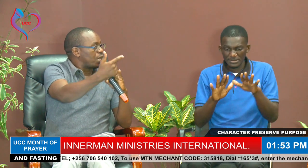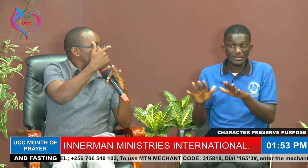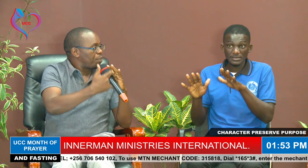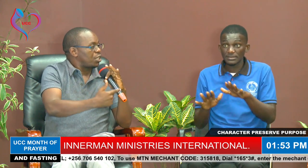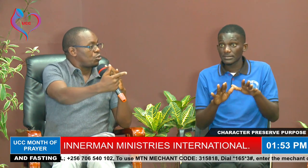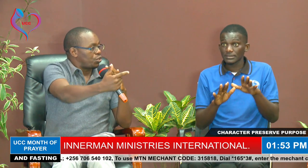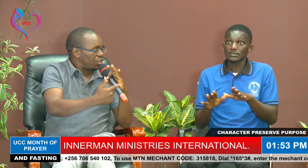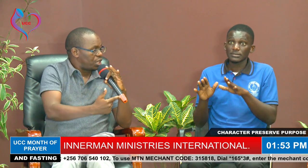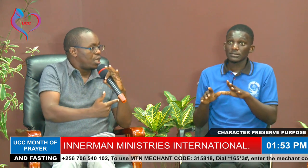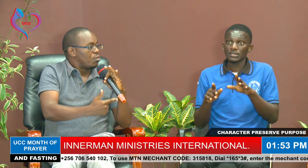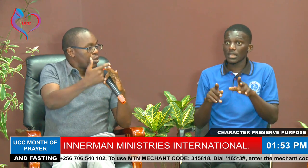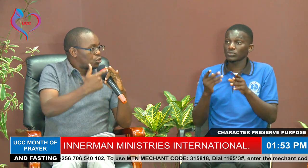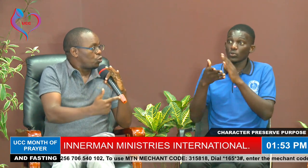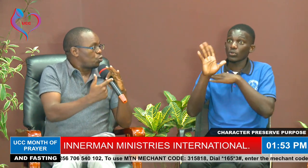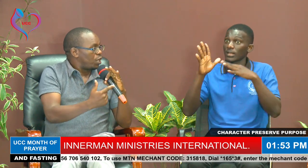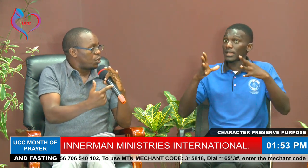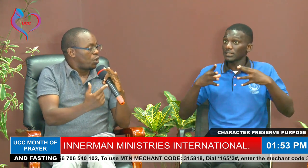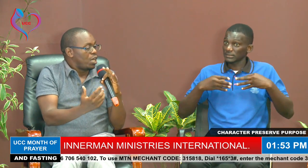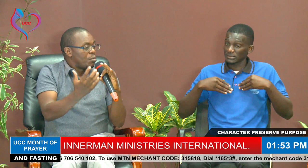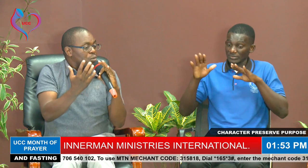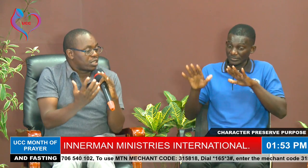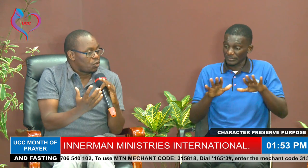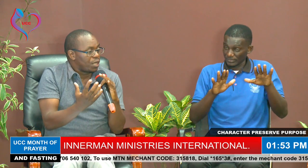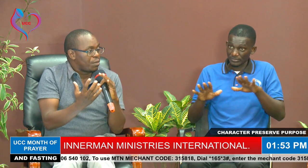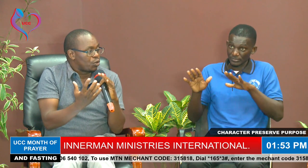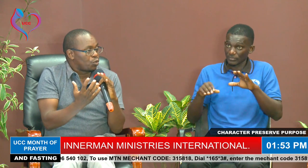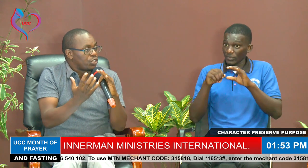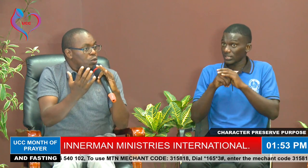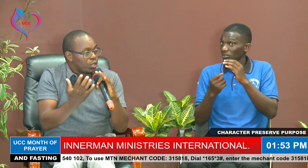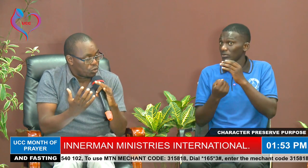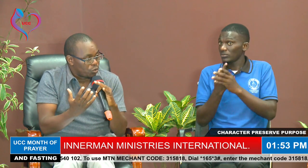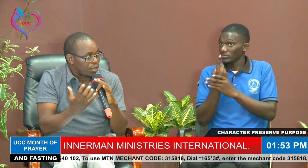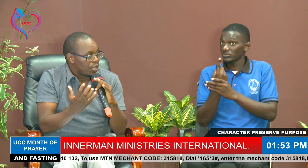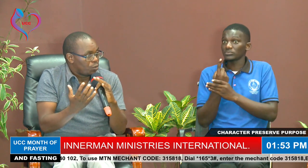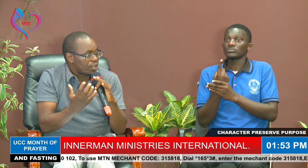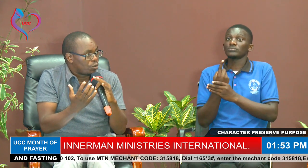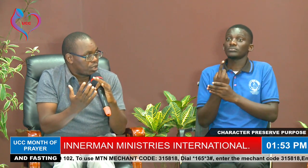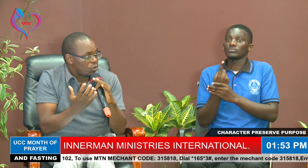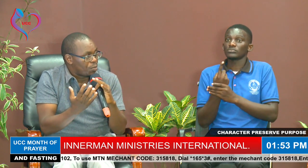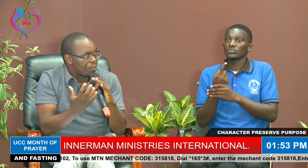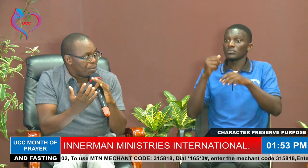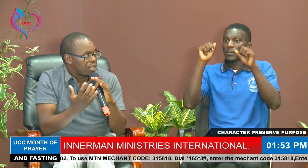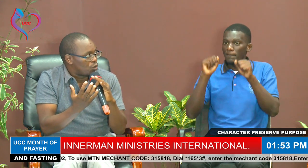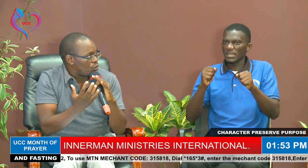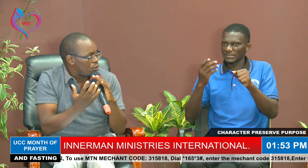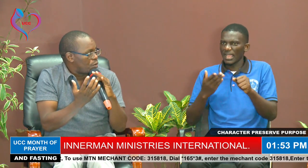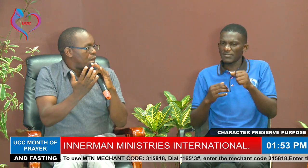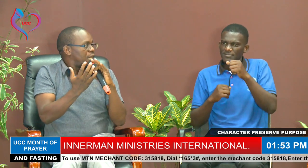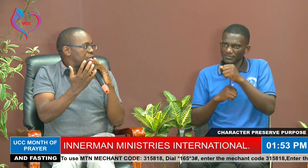akiriza persecution je mukisogo tuwereddwa ule mukisalo gobera mikono gojja kwewe togwe weta go kuteka ko burden ku mugongo